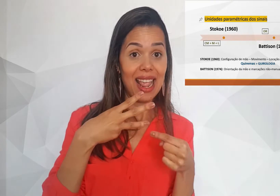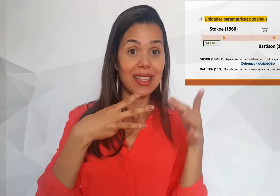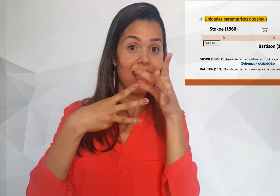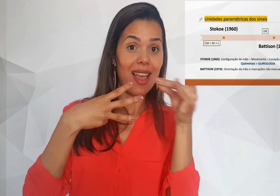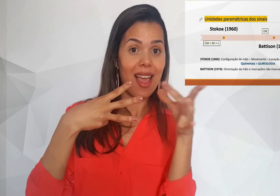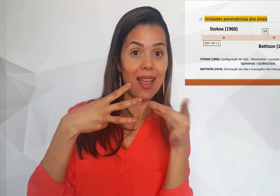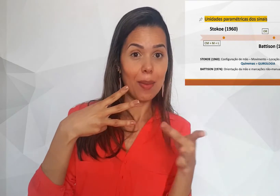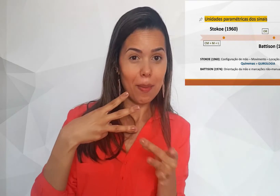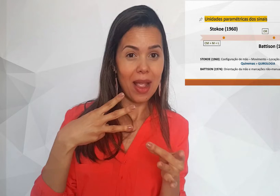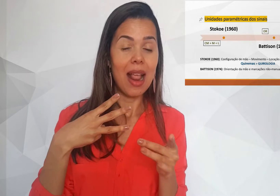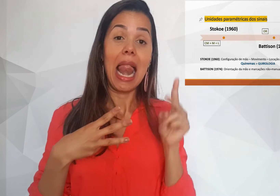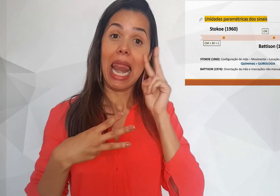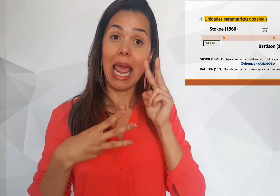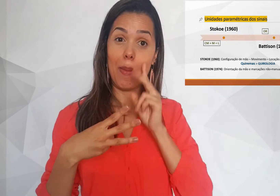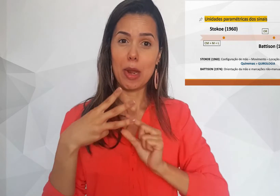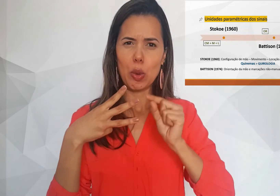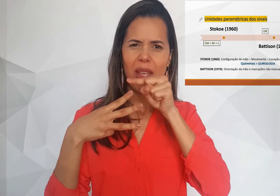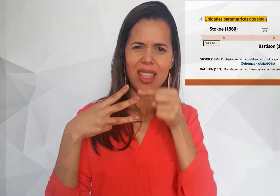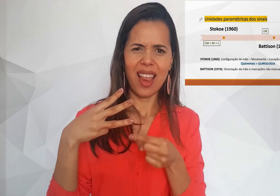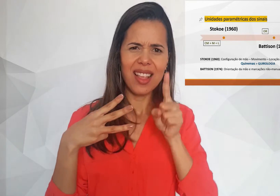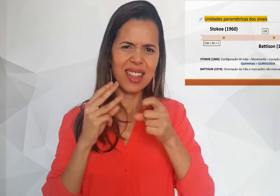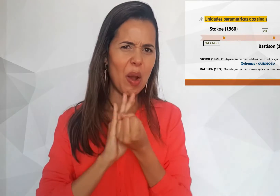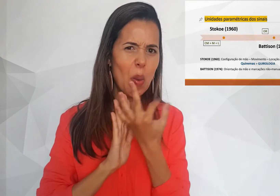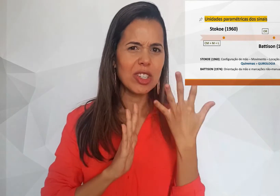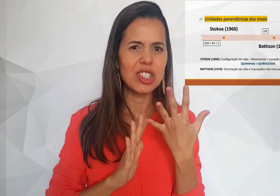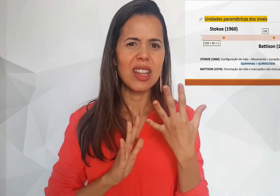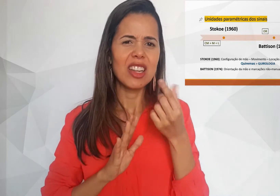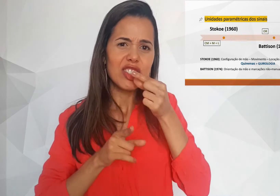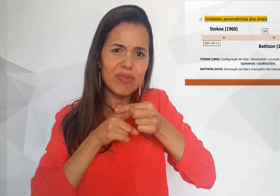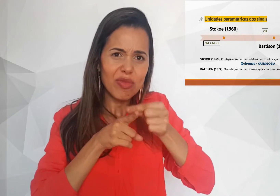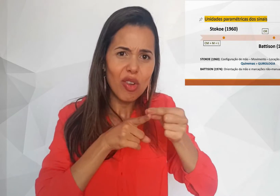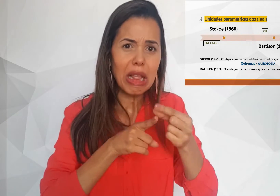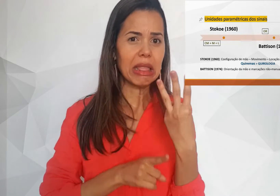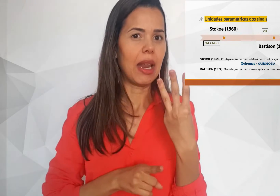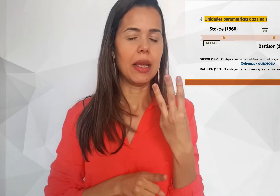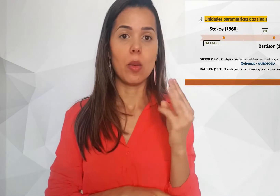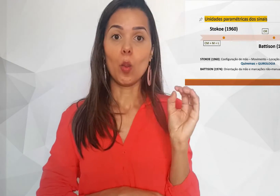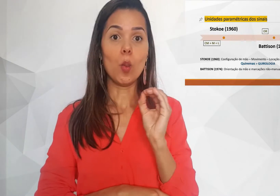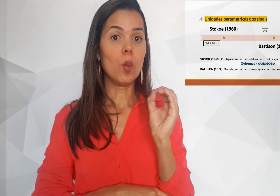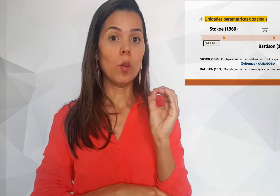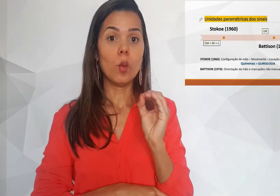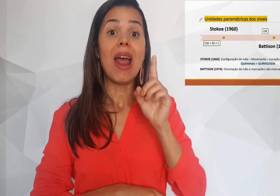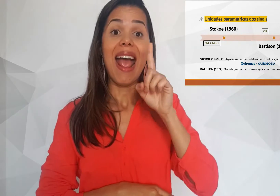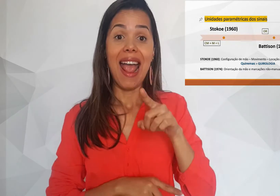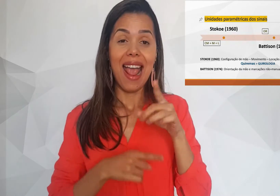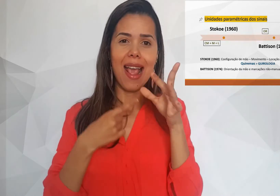3 aspectos. E lembrando aqui que quando a gente está fazendo referência a unidades mínimas de língua de sinais, né, o que equivale